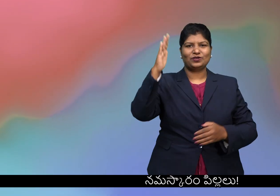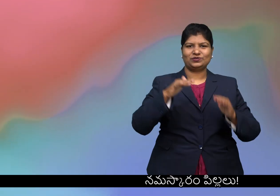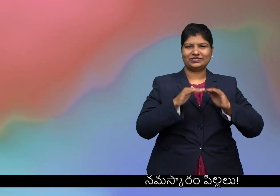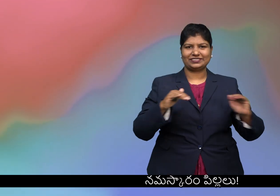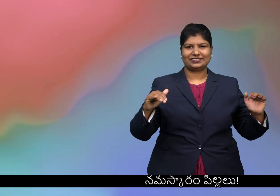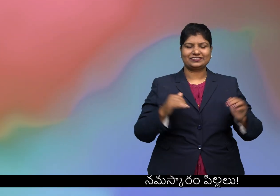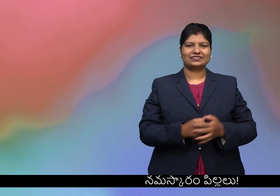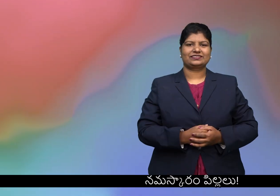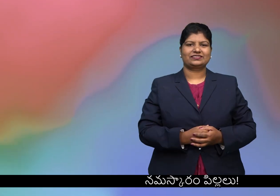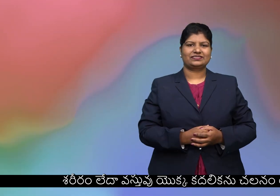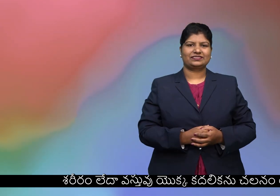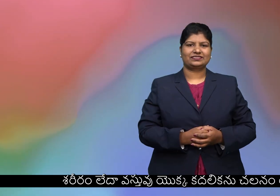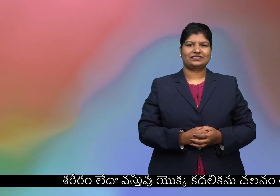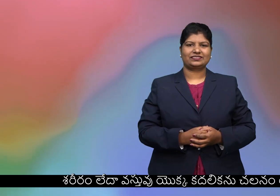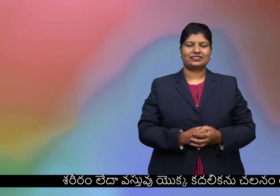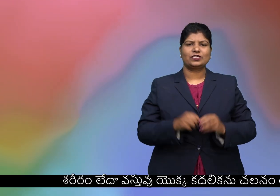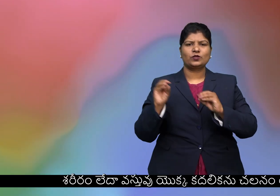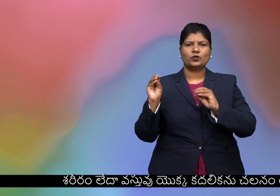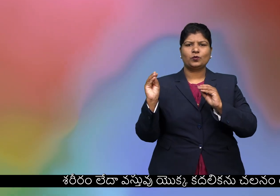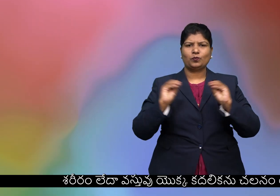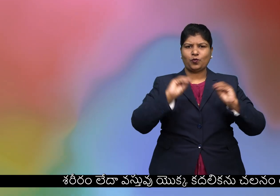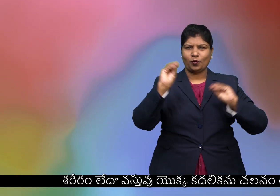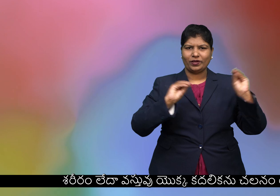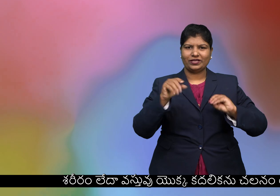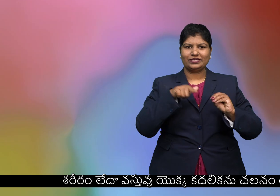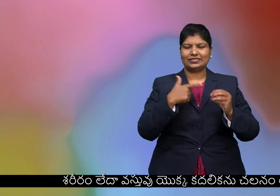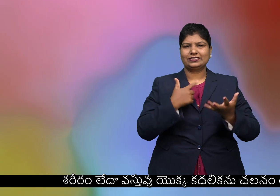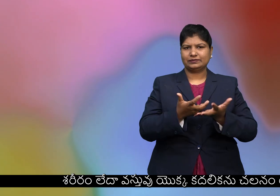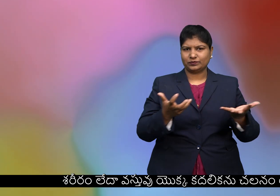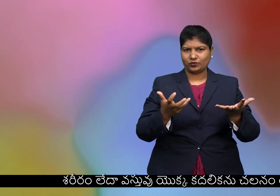నమస్కారం పిల్లలు. శరీరం లేదా వస్తువు యొక్క కదలికను చలనం అంటారు.